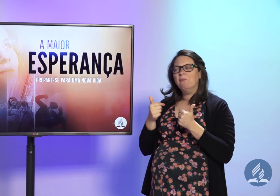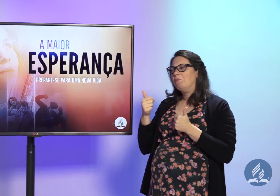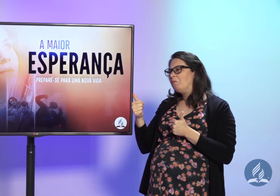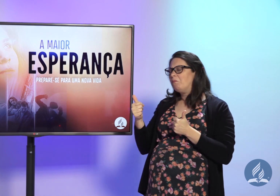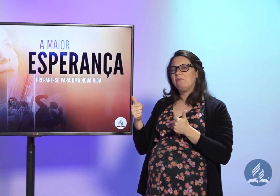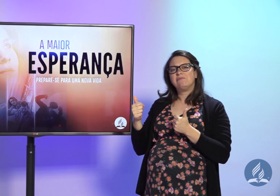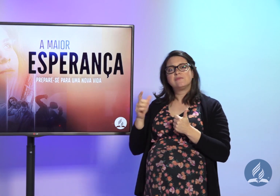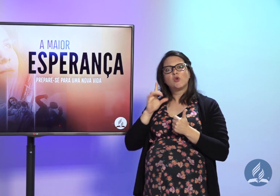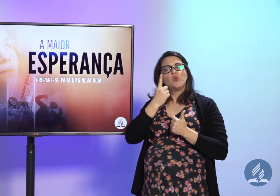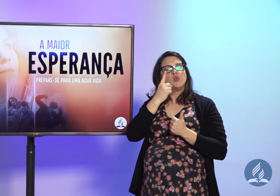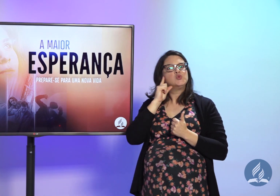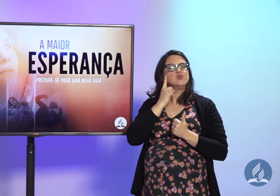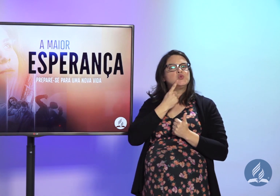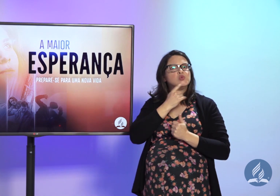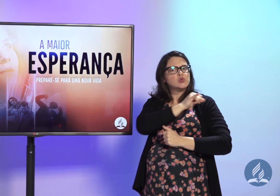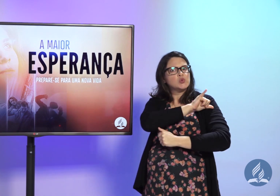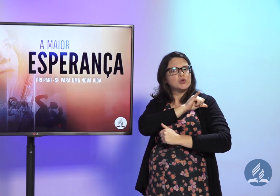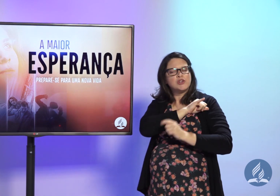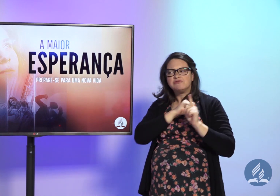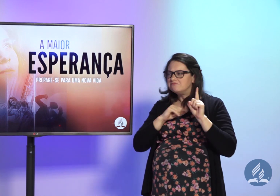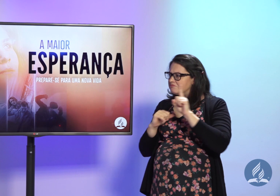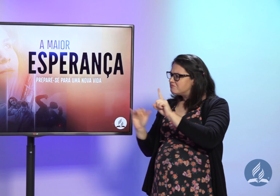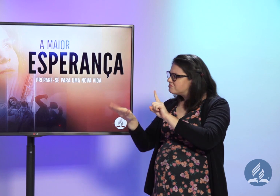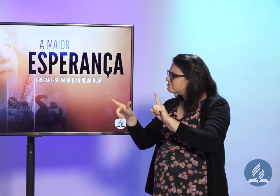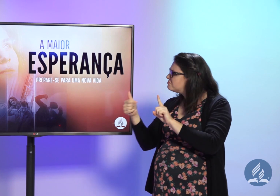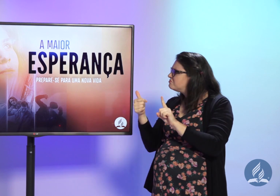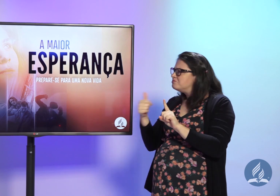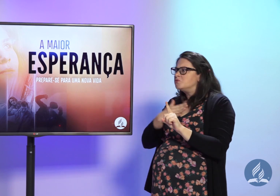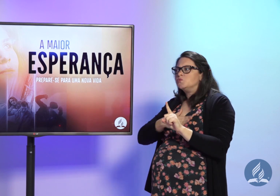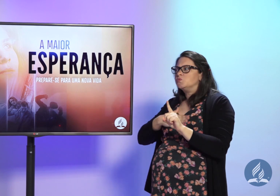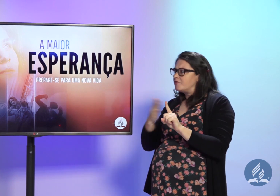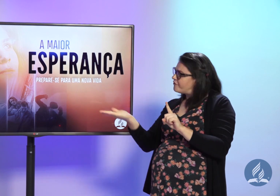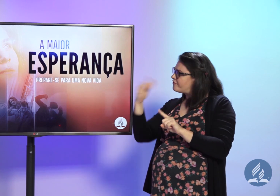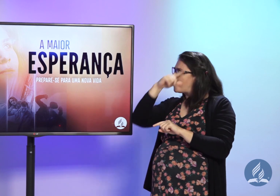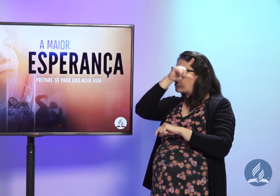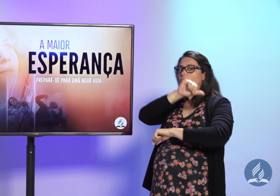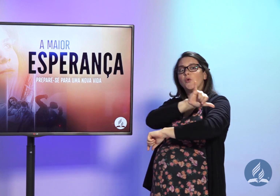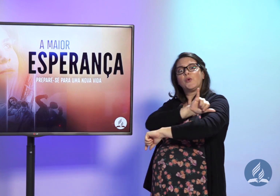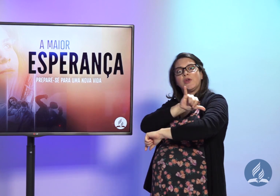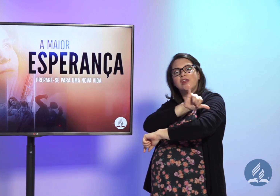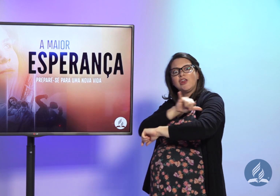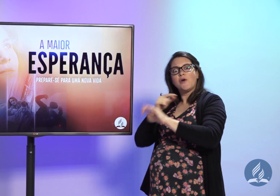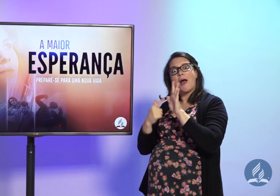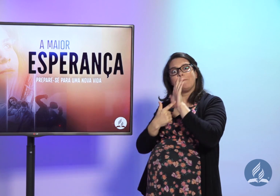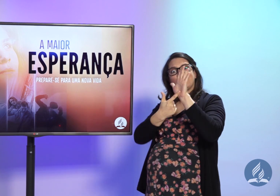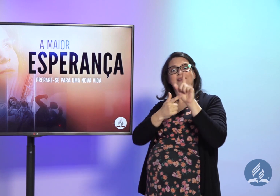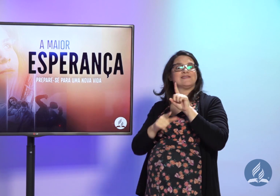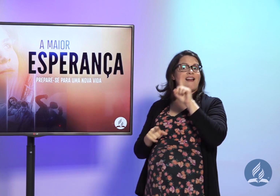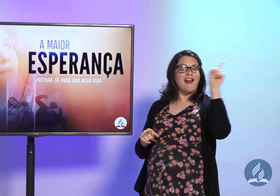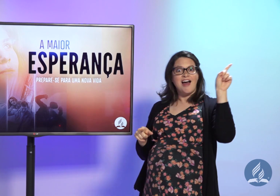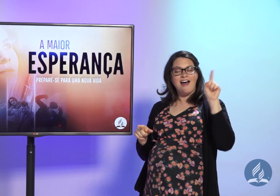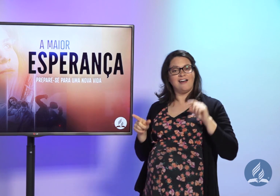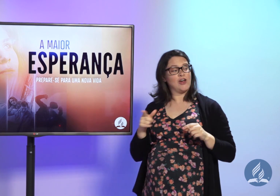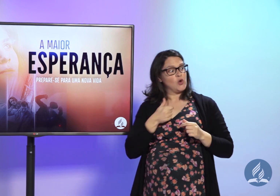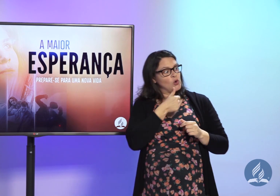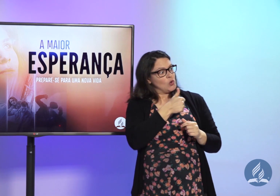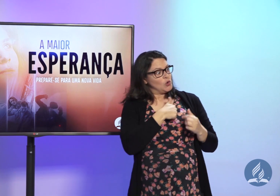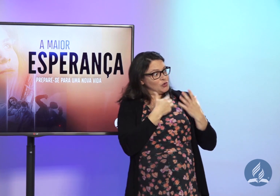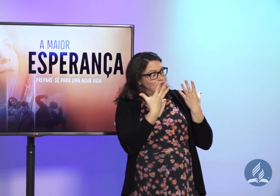gostaram bastante, acharam maravilhoso esse testemunho. E também uma pessoa do Rio de Janeiro o convidou para